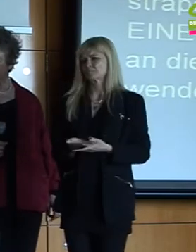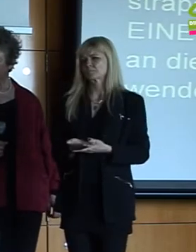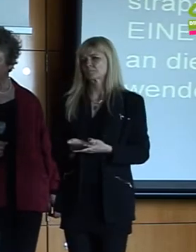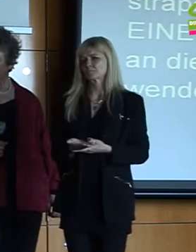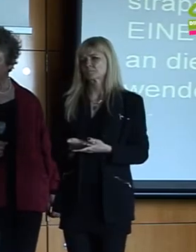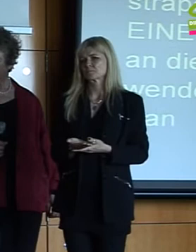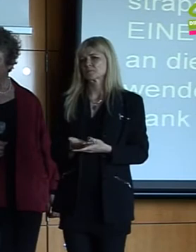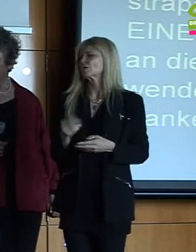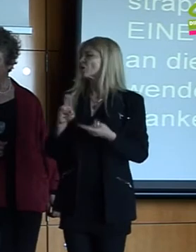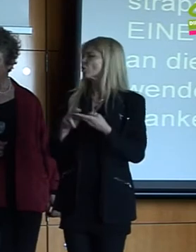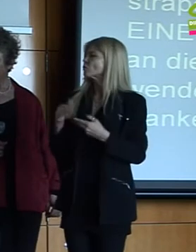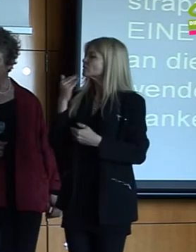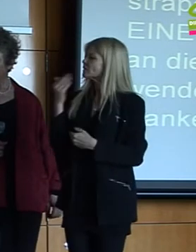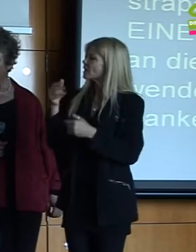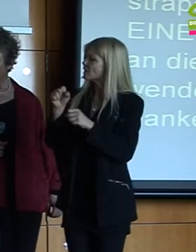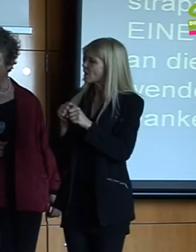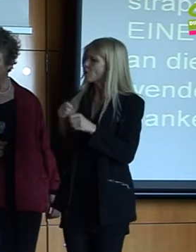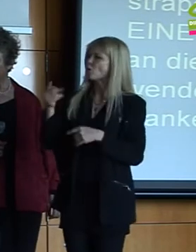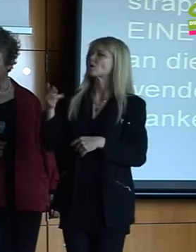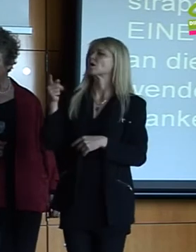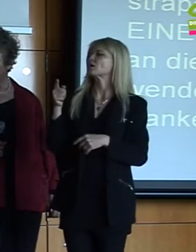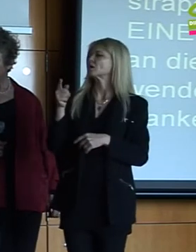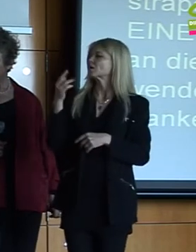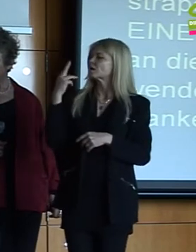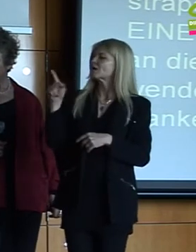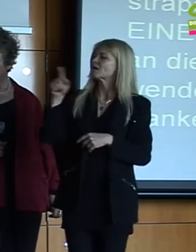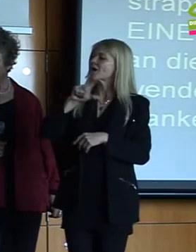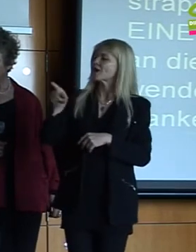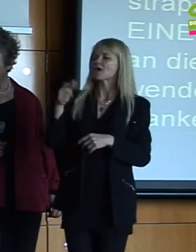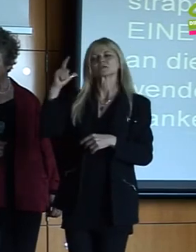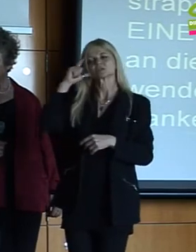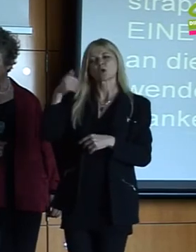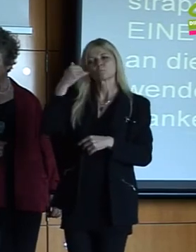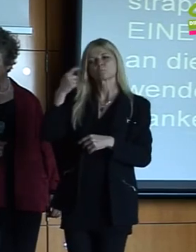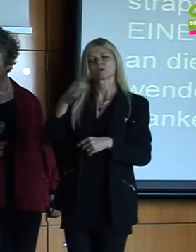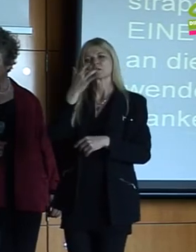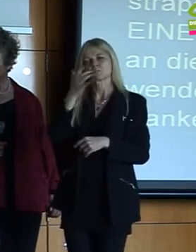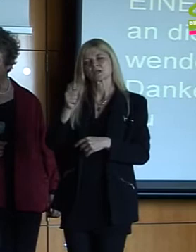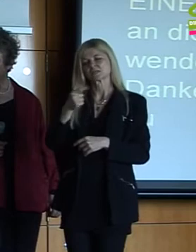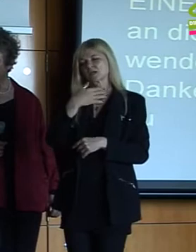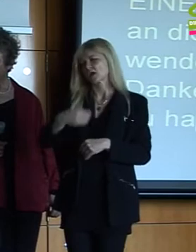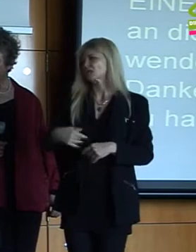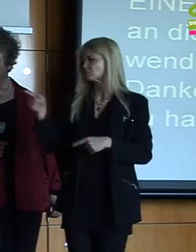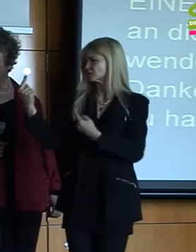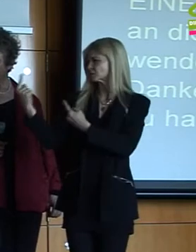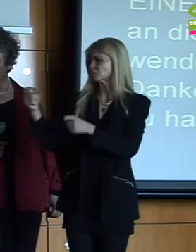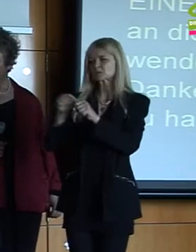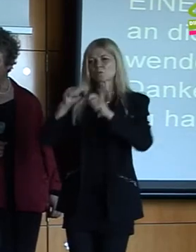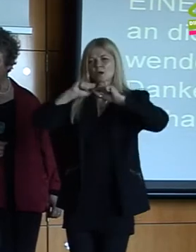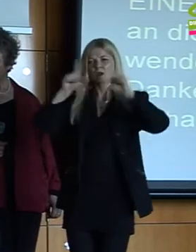Dann danke auch an dich, Peter Kaiser, an unseren Herrn Landeshauptmann. Du hast dich ganz klar zu